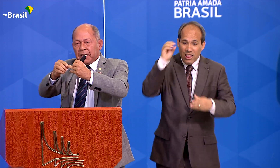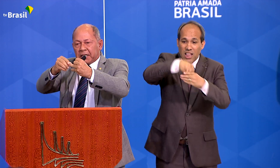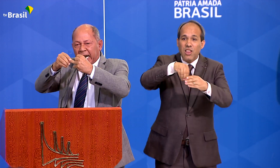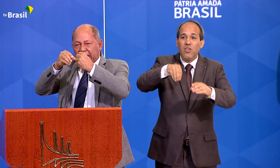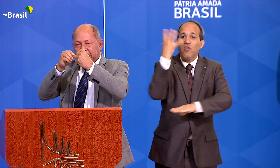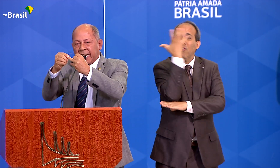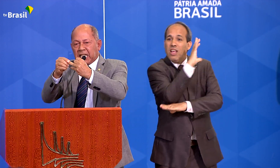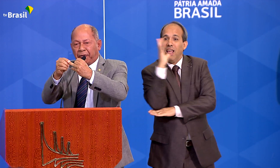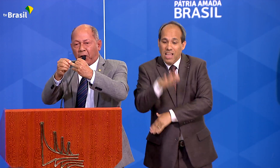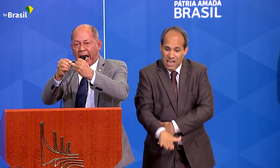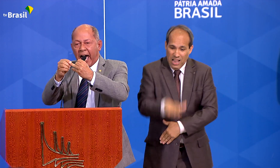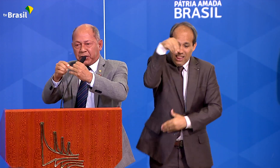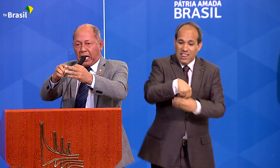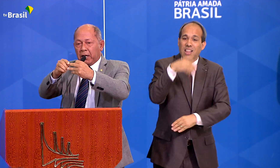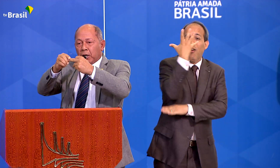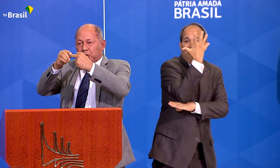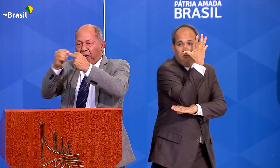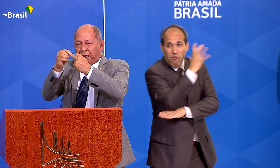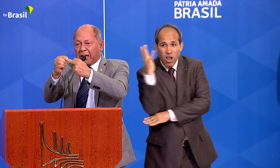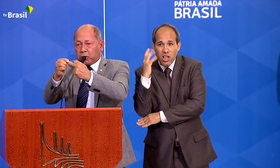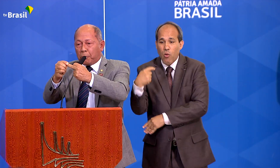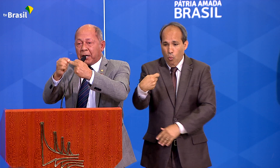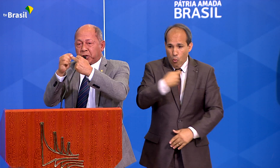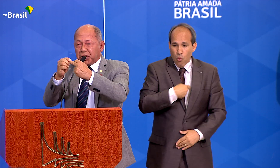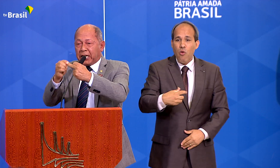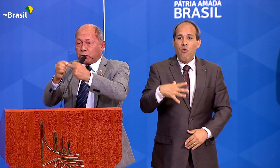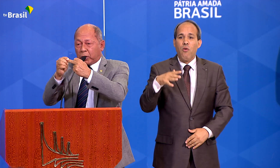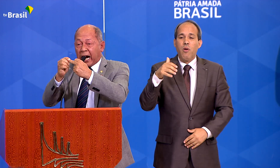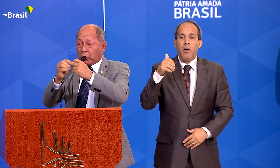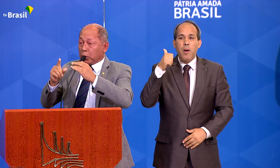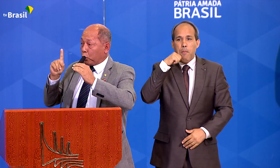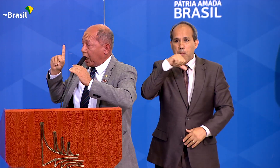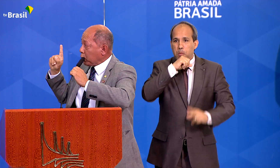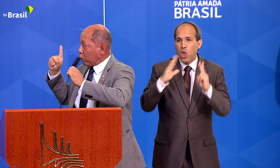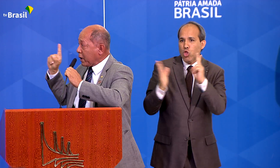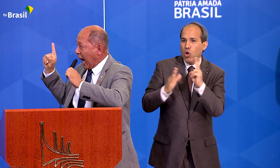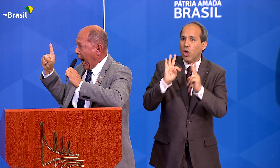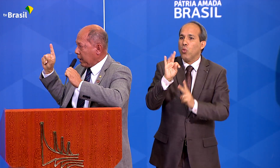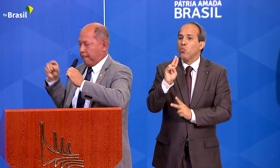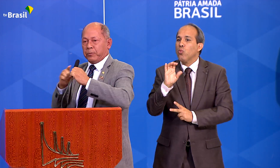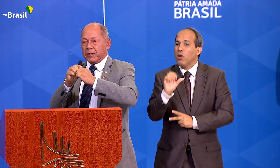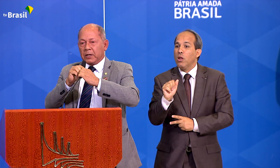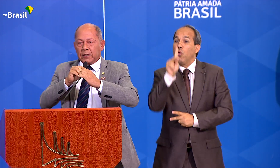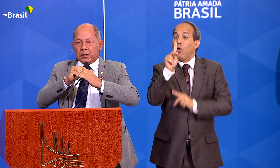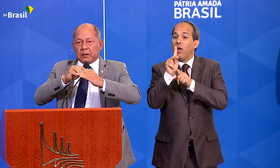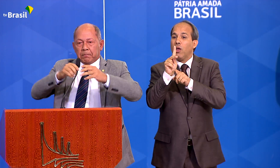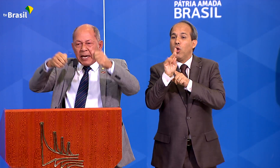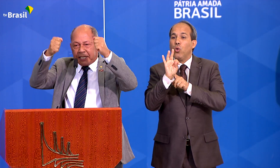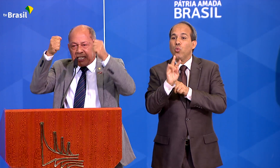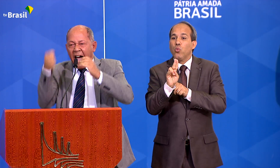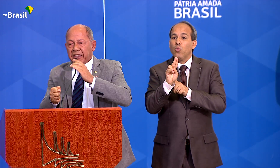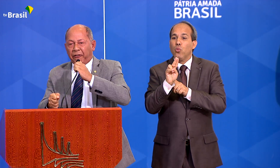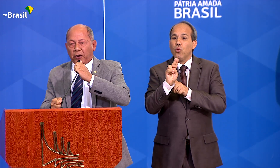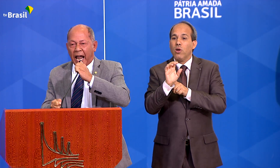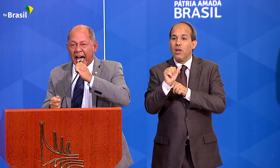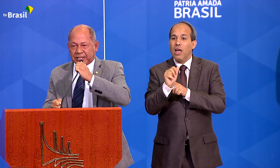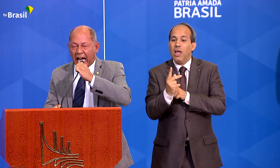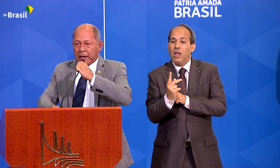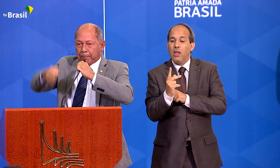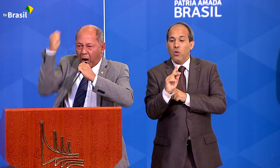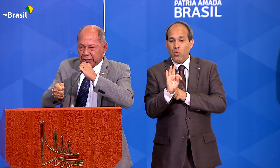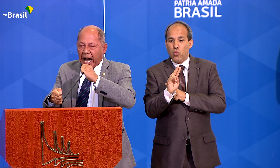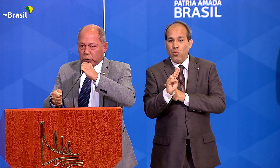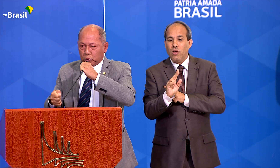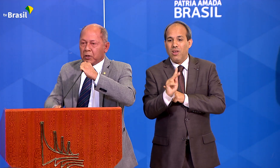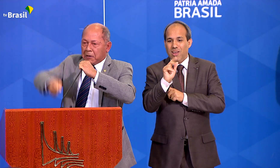floresta crescer na floresta só filho de uma indígena tucano tucano Conca recreio na